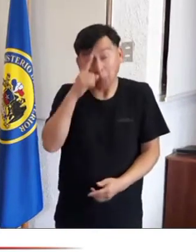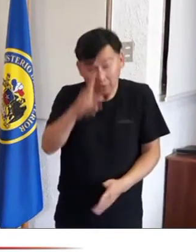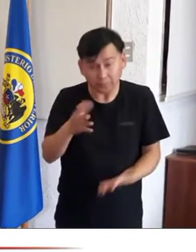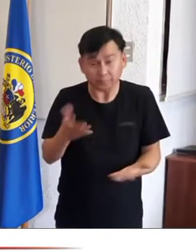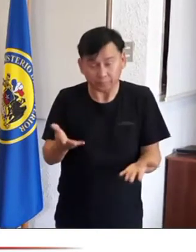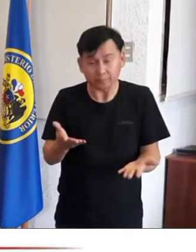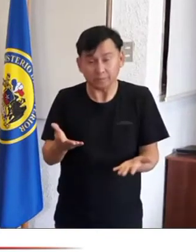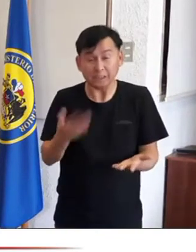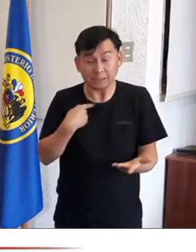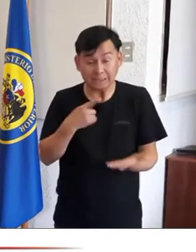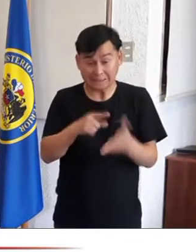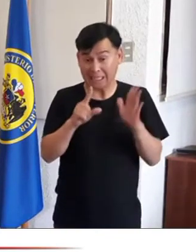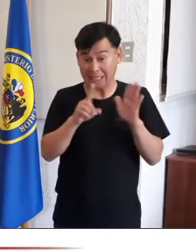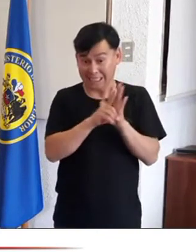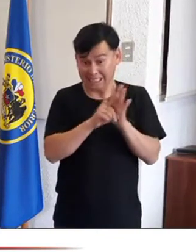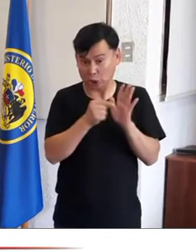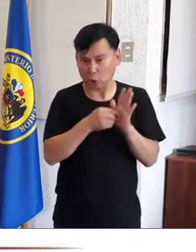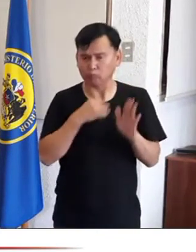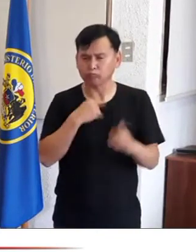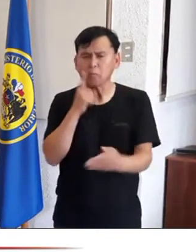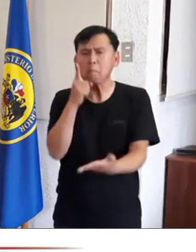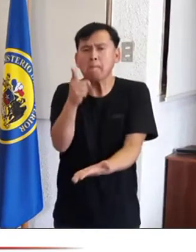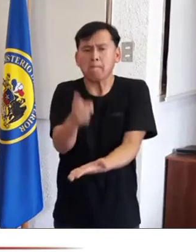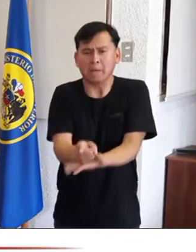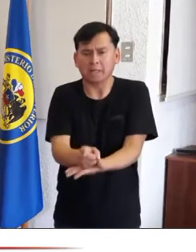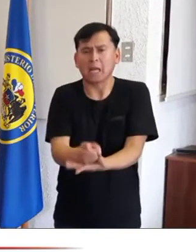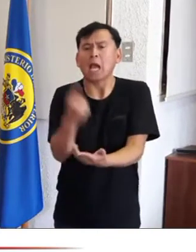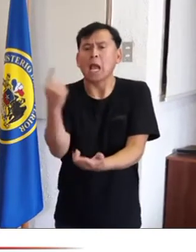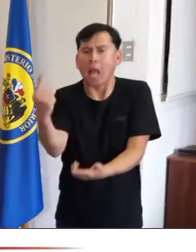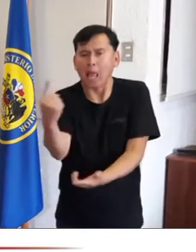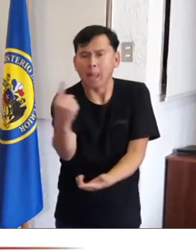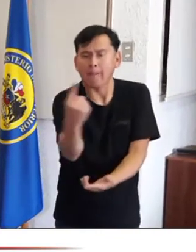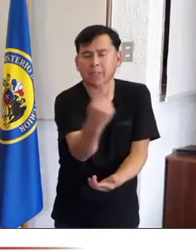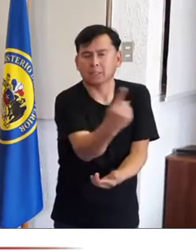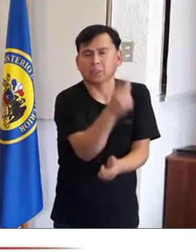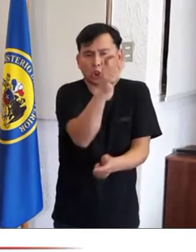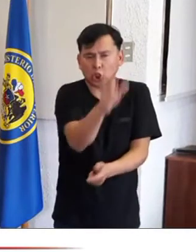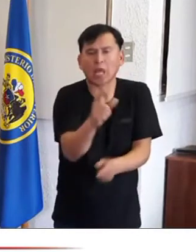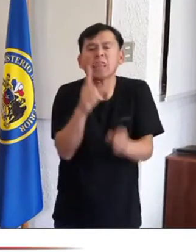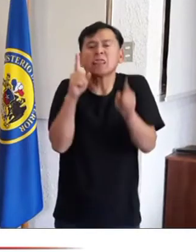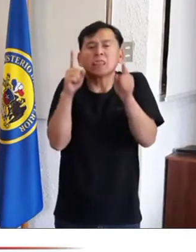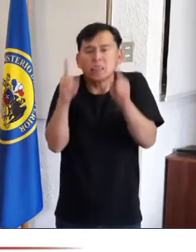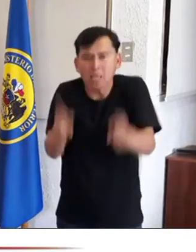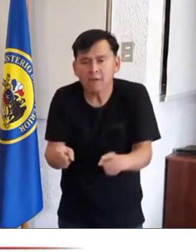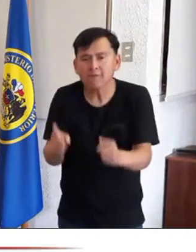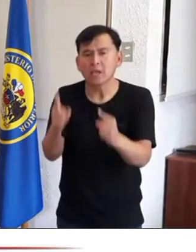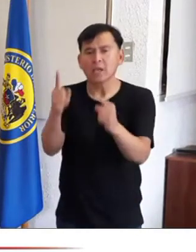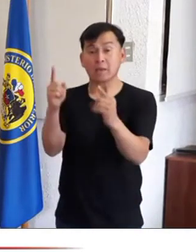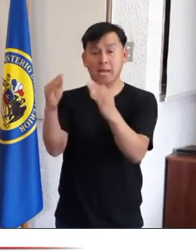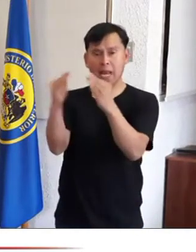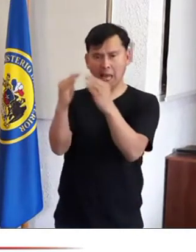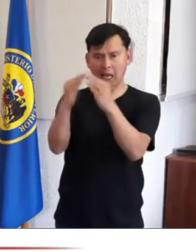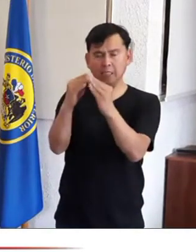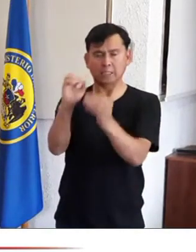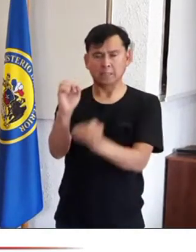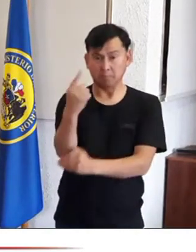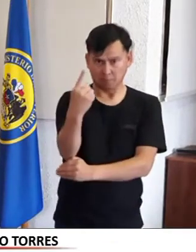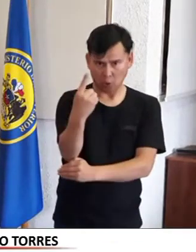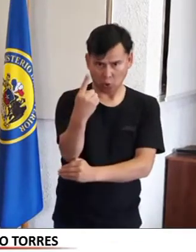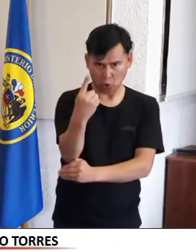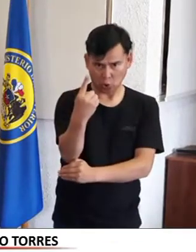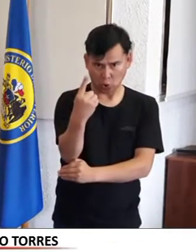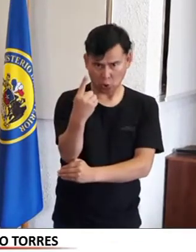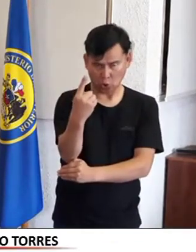con la puesta en marcha de esa resolución que establece que cada persona debe mantenerse en su primera residencia,